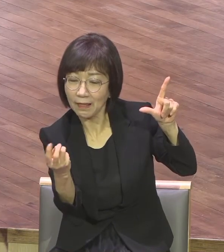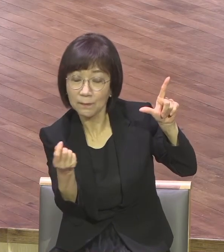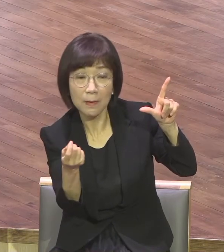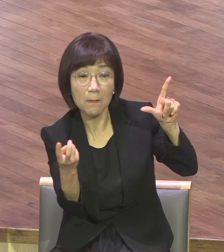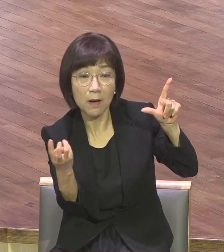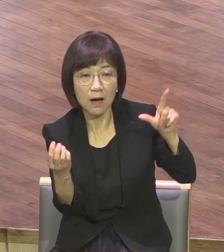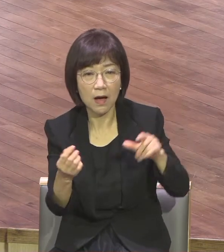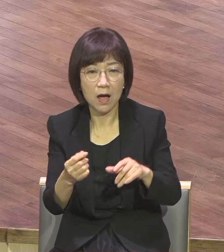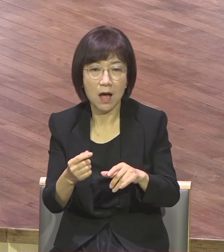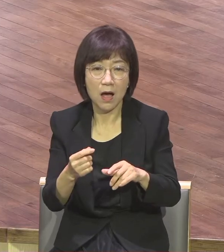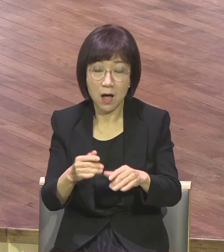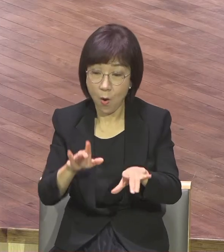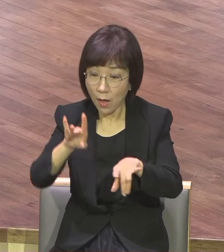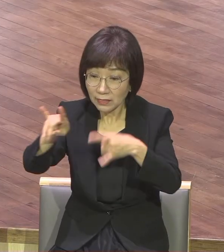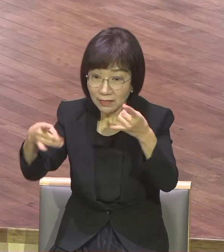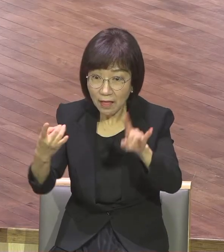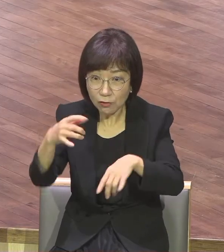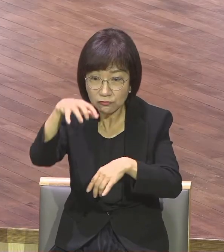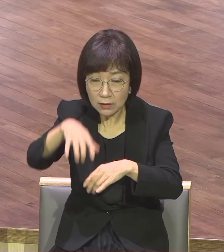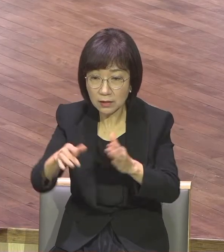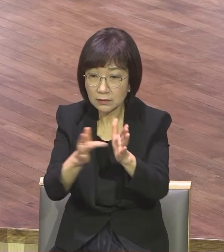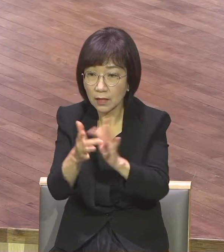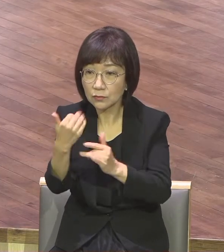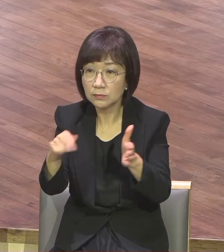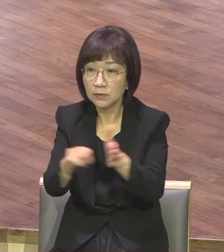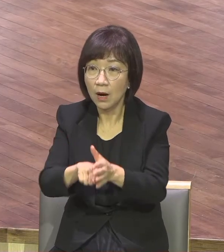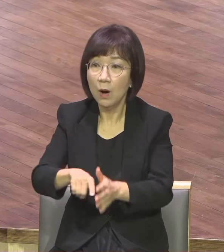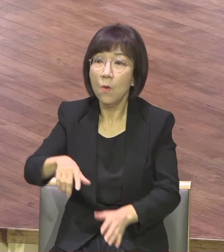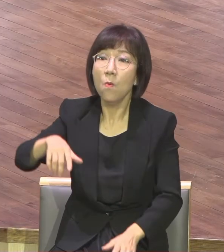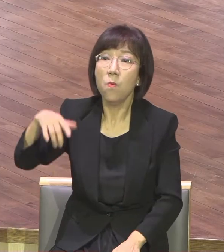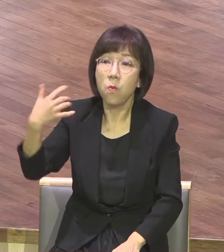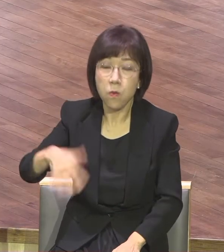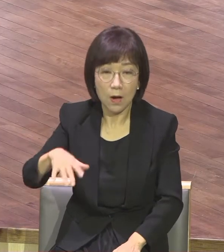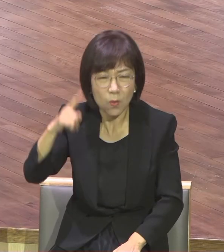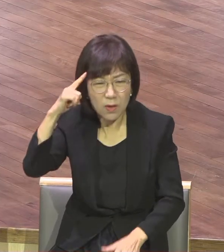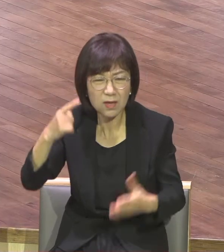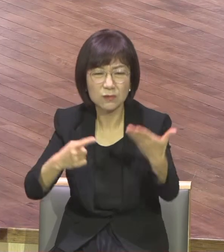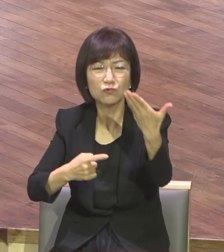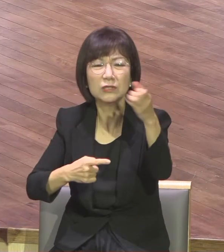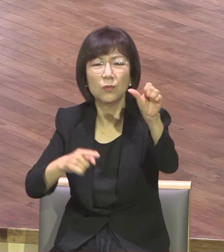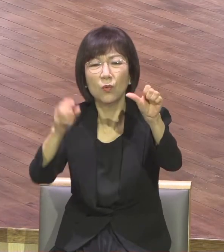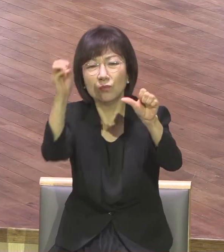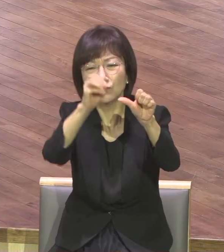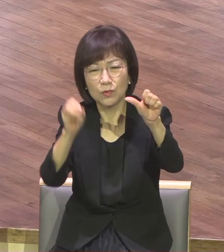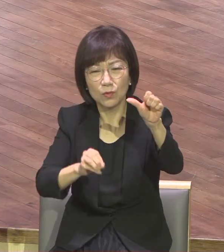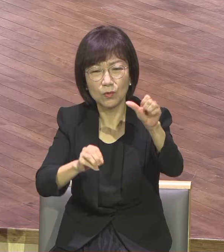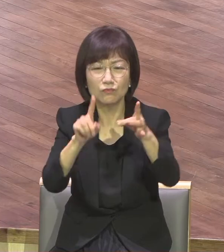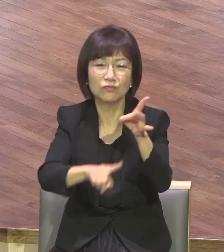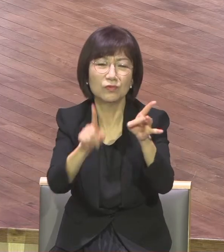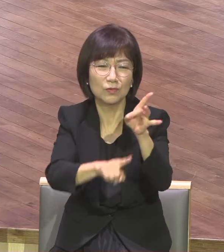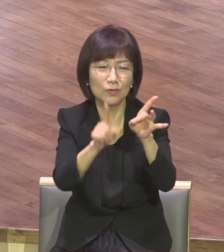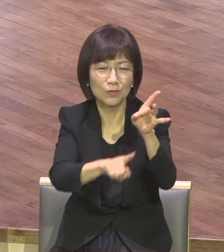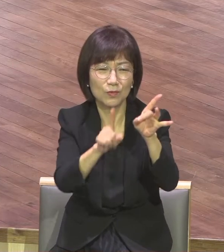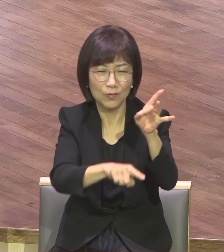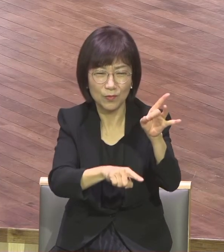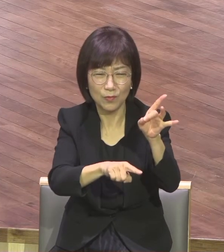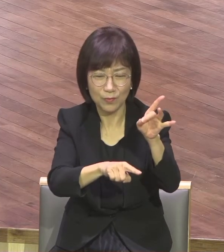이 태국에서 예수 믿는다, 이건 정말로 기적 중에 기적이거든요. 확률이